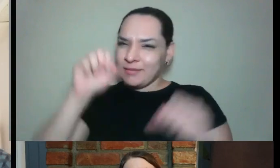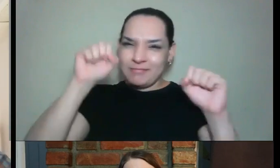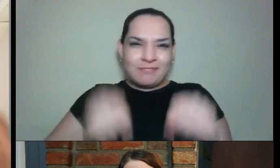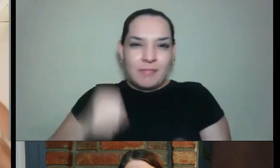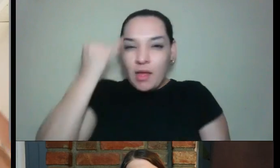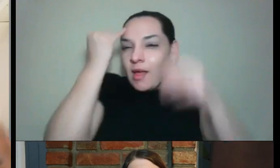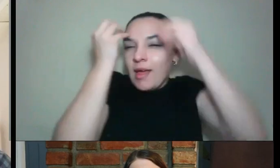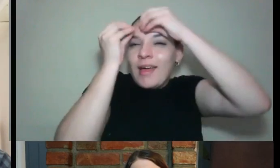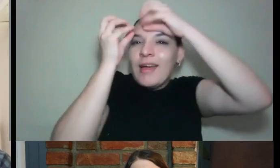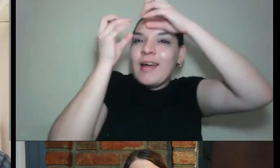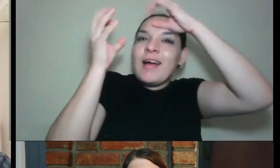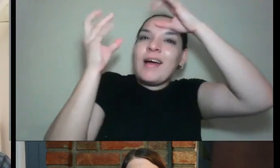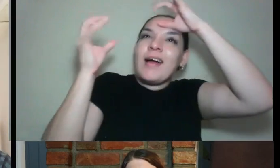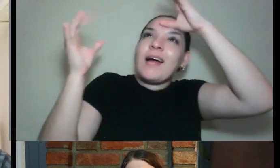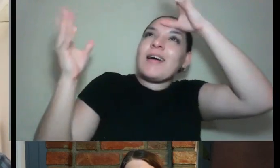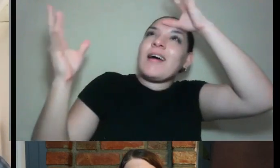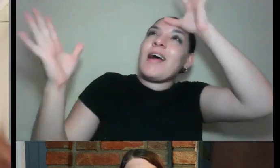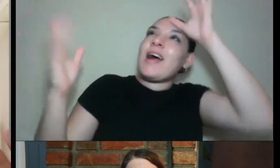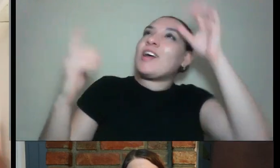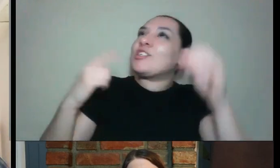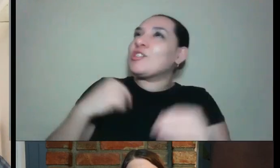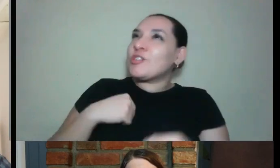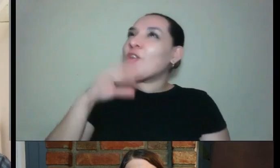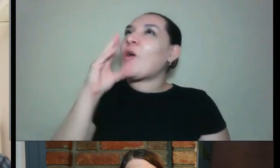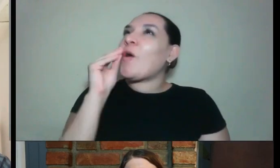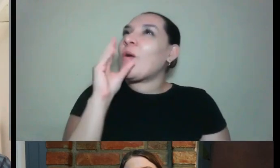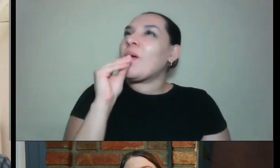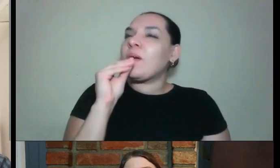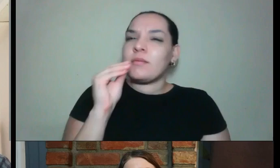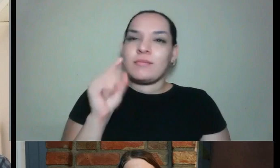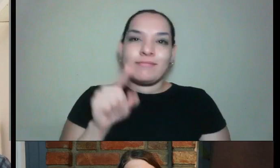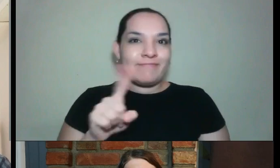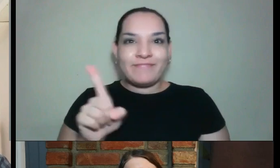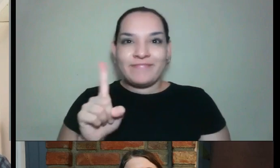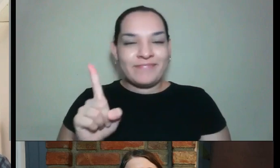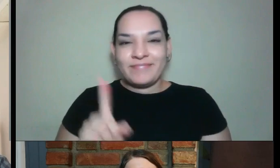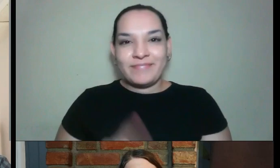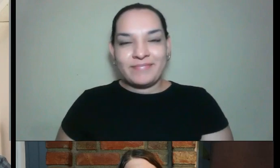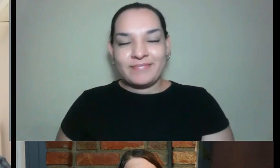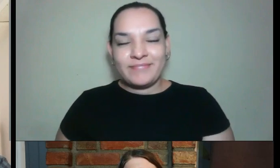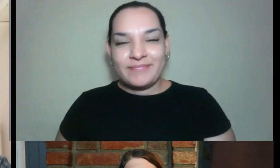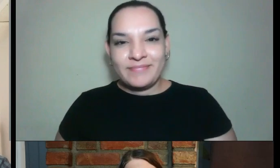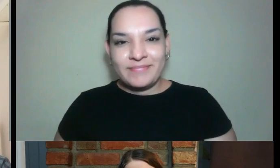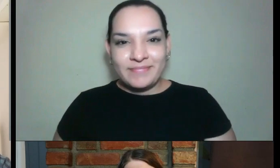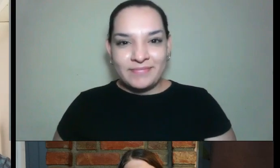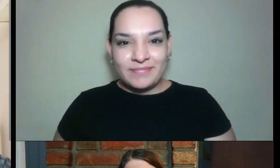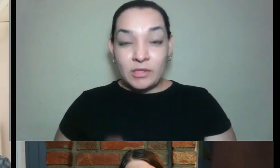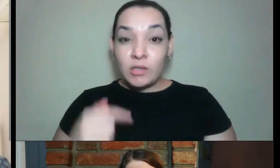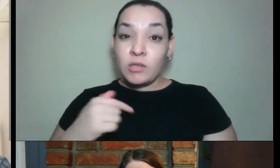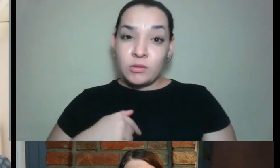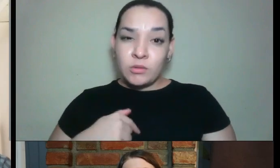a una utopía que no necesariamente se vaya a cumplir.